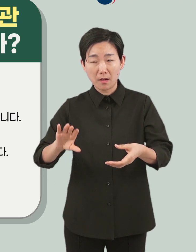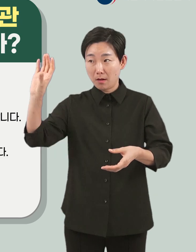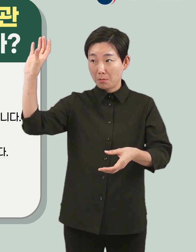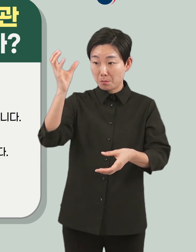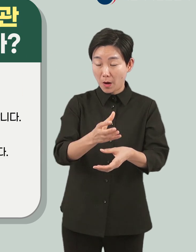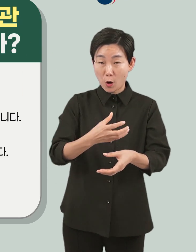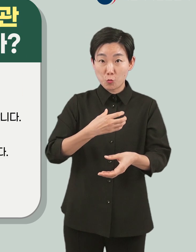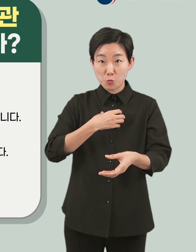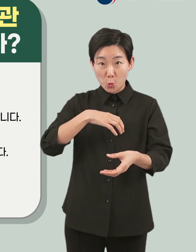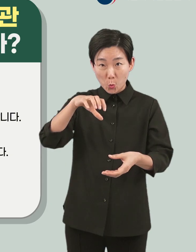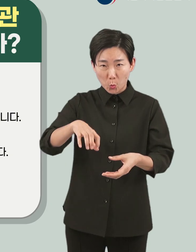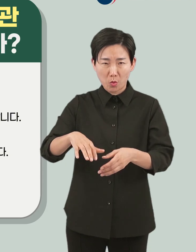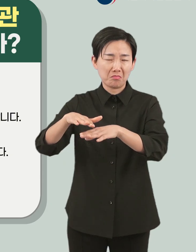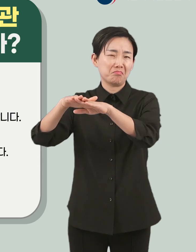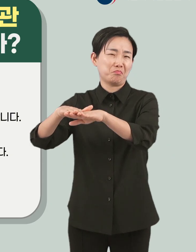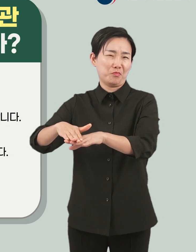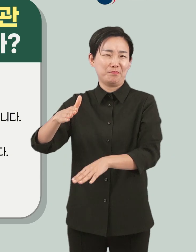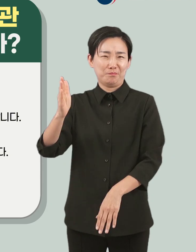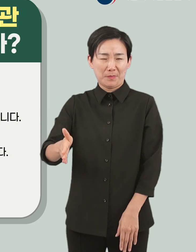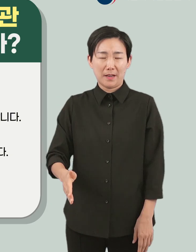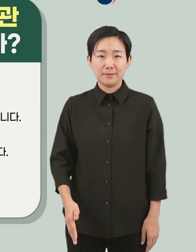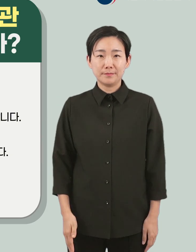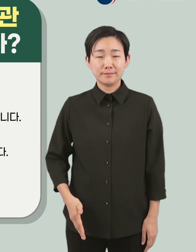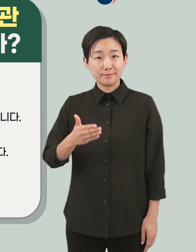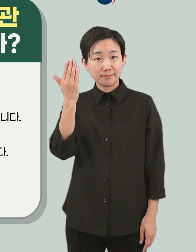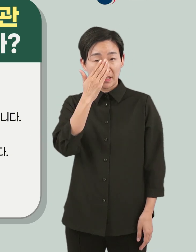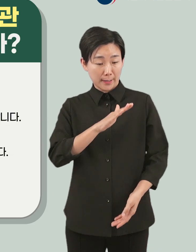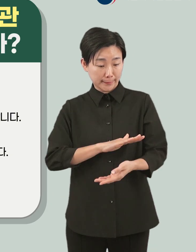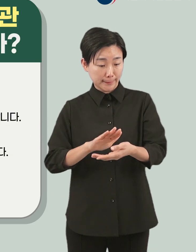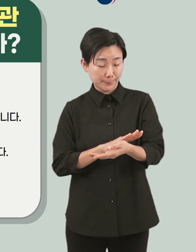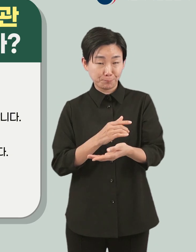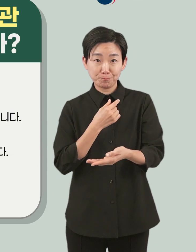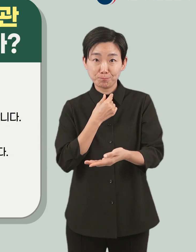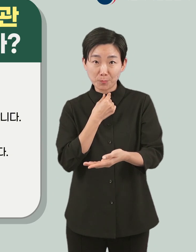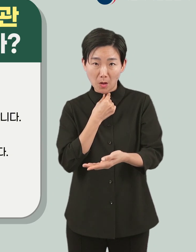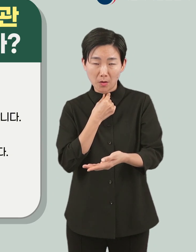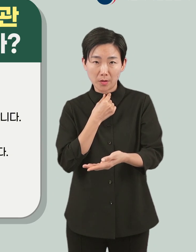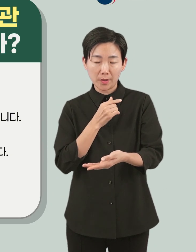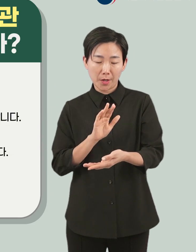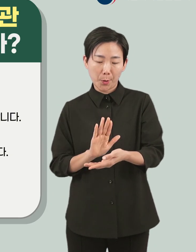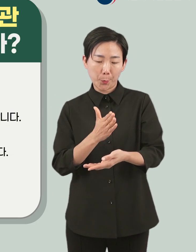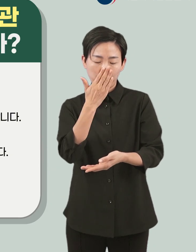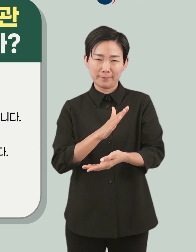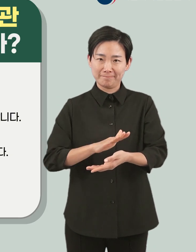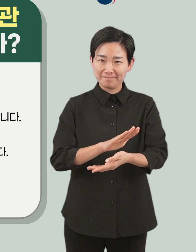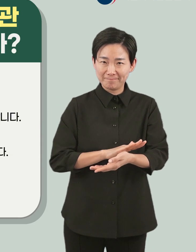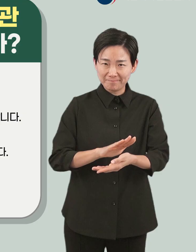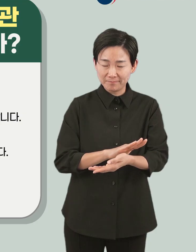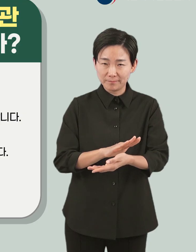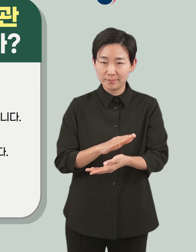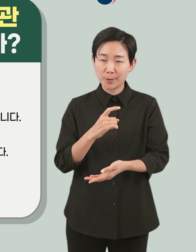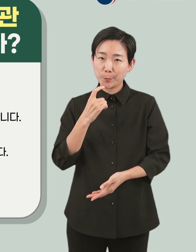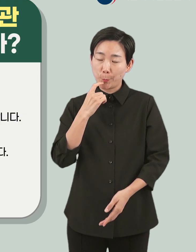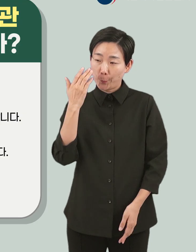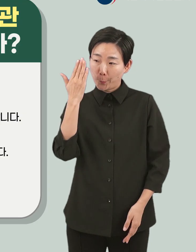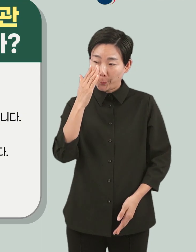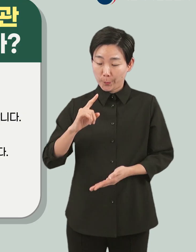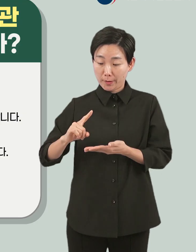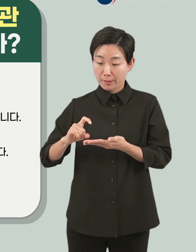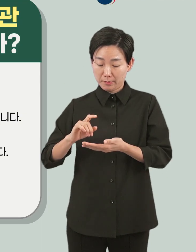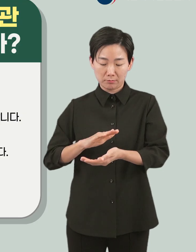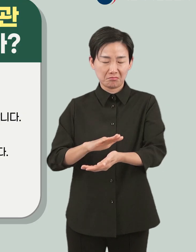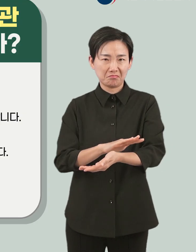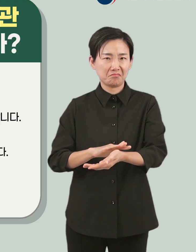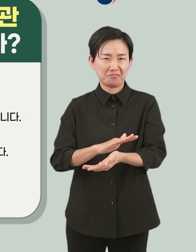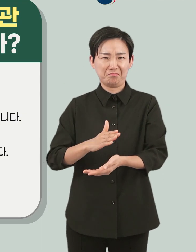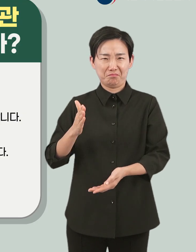진동이나 충격이 심한 장소에 보관하지 않아야 합니다. 청소할 때는 연마제나 휘발성 세제는 사용하지 않아야